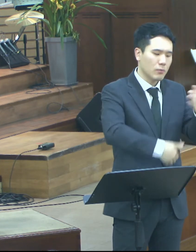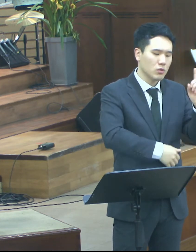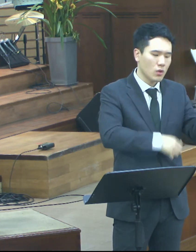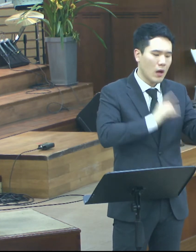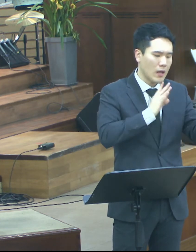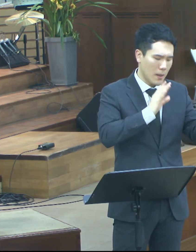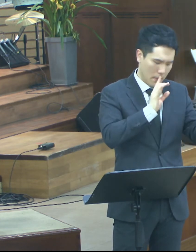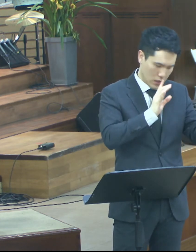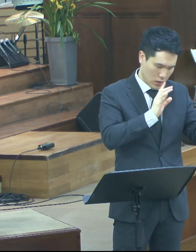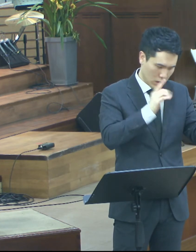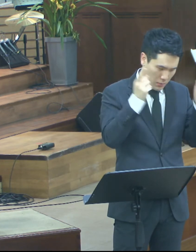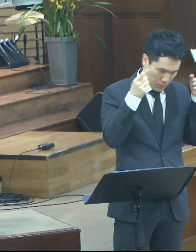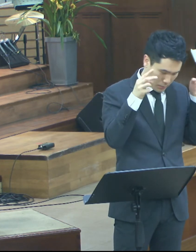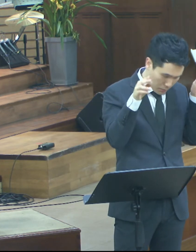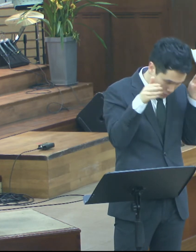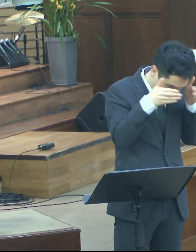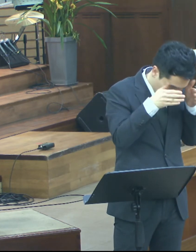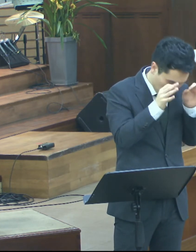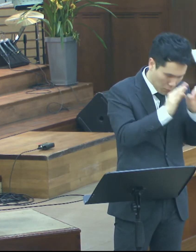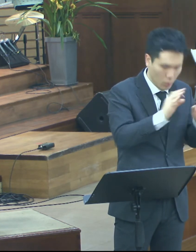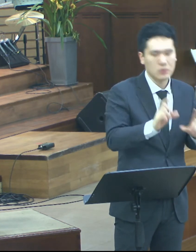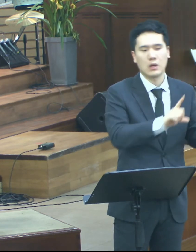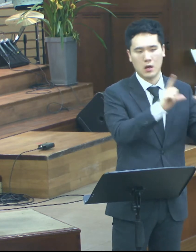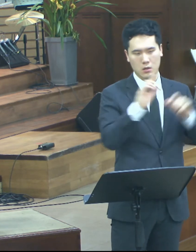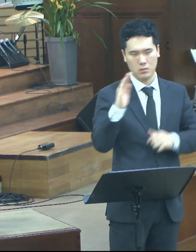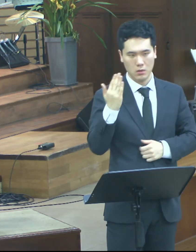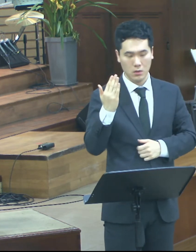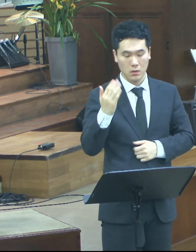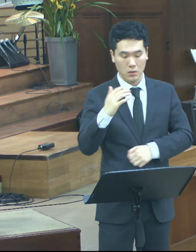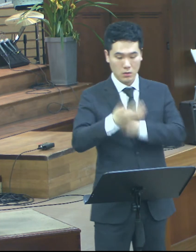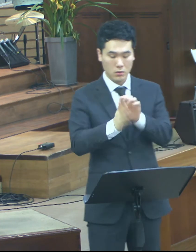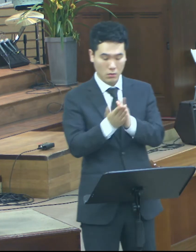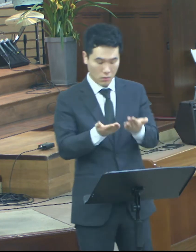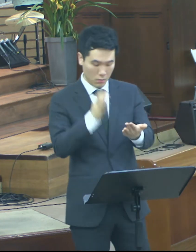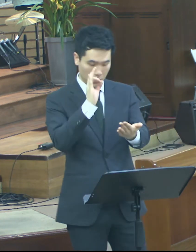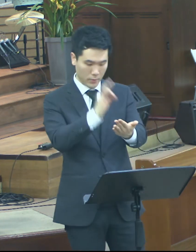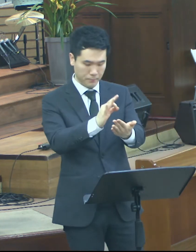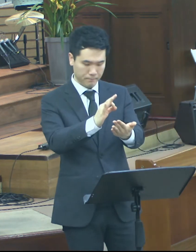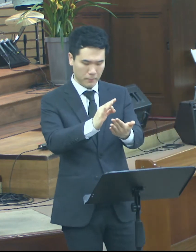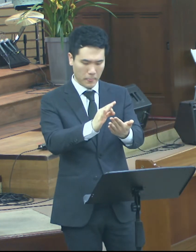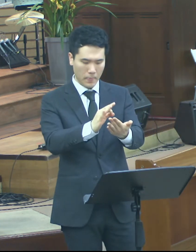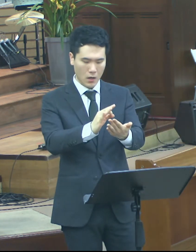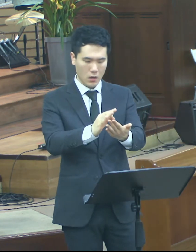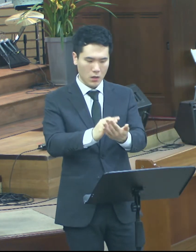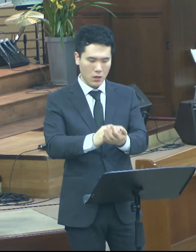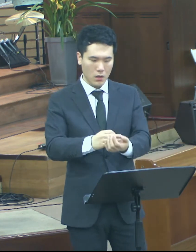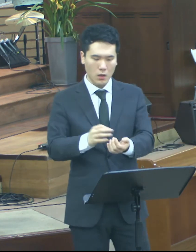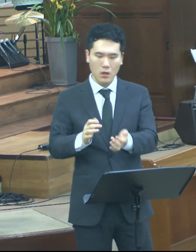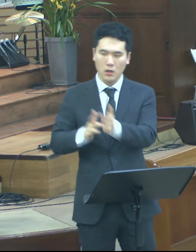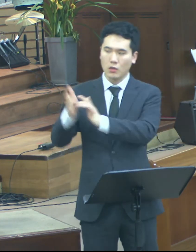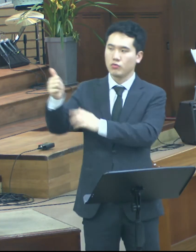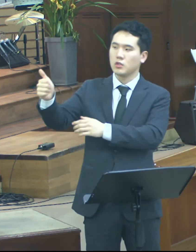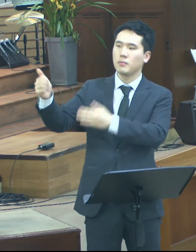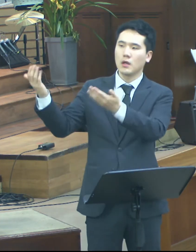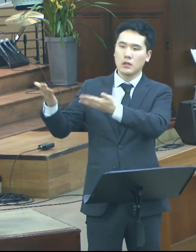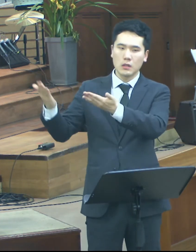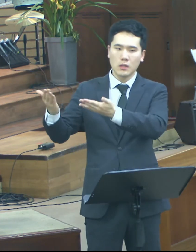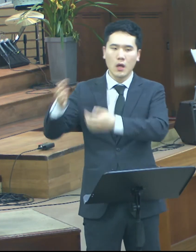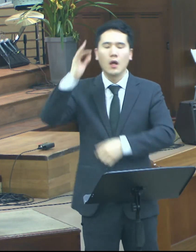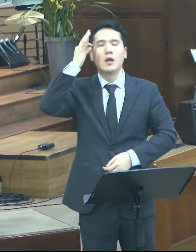성경에 보면 깨닫는 일이 허락된 사람이 있고 깨닫는 일이 허락이 안 된 사람이 있어요. 바리새인과 서기관들은 깨닫는